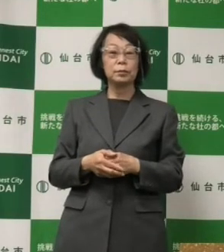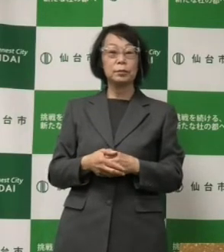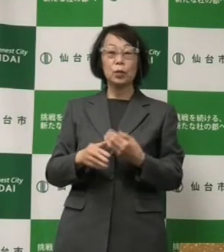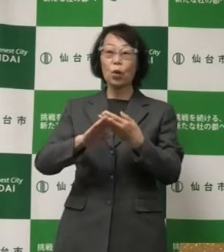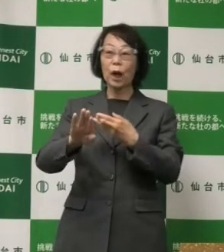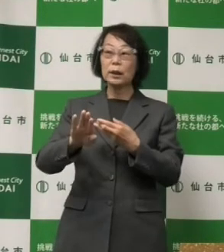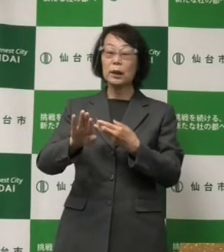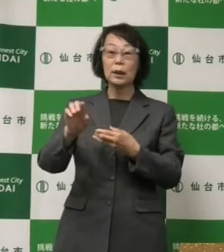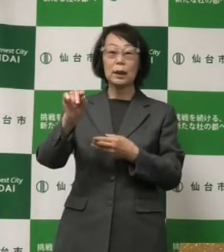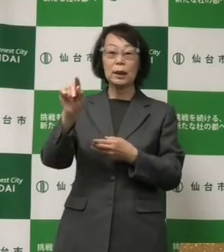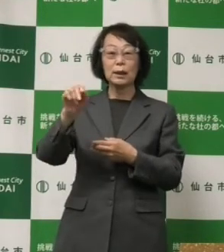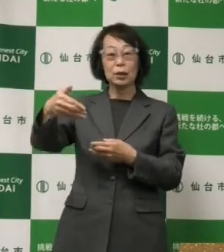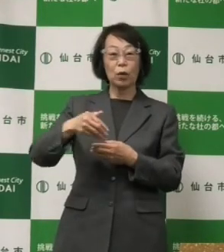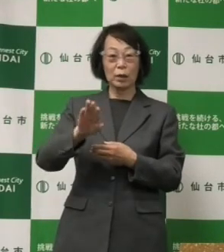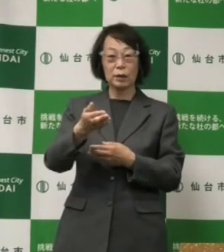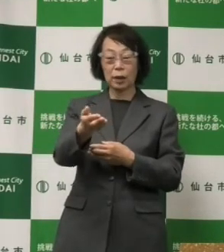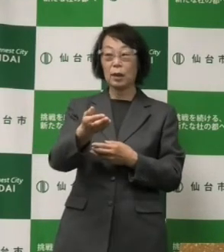他にご質問いかがでしょうか？どうぞ。